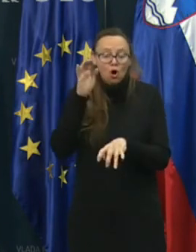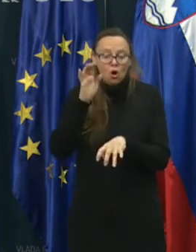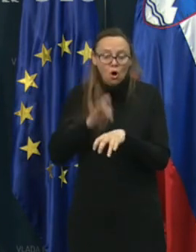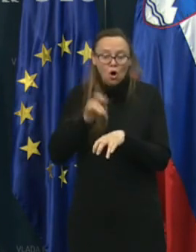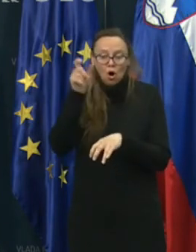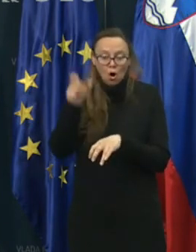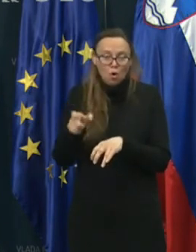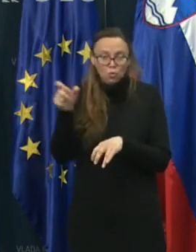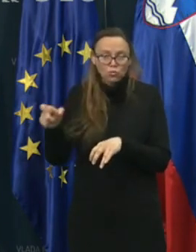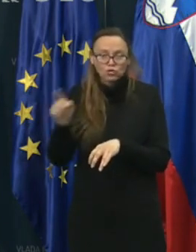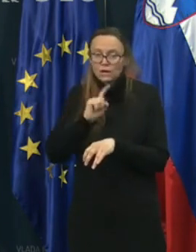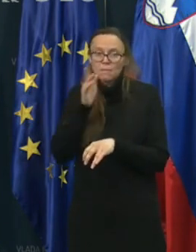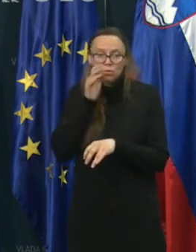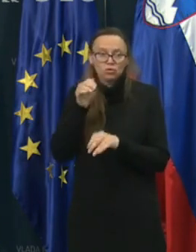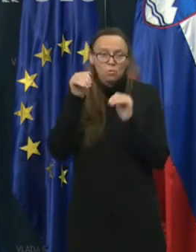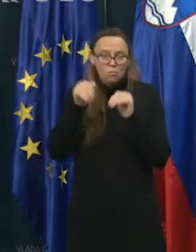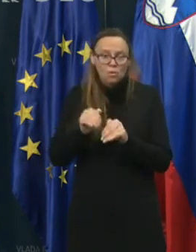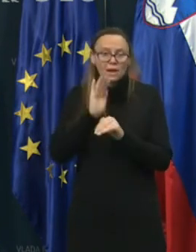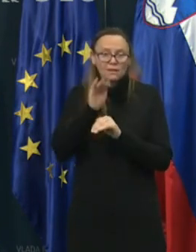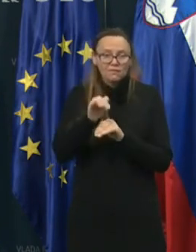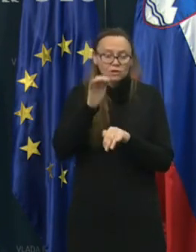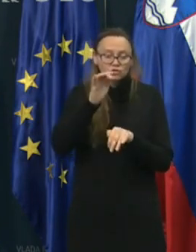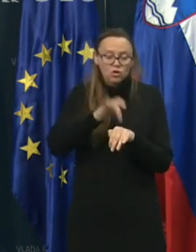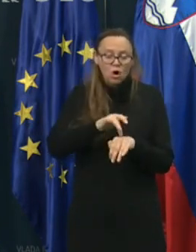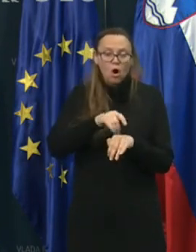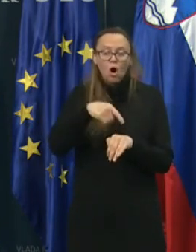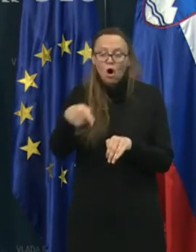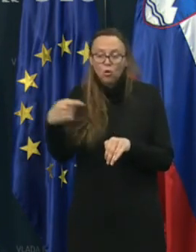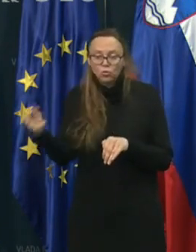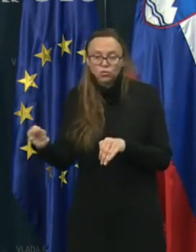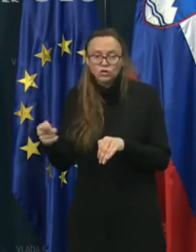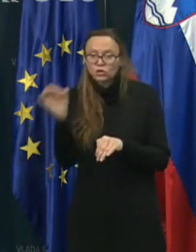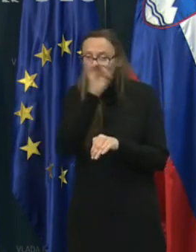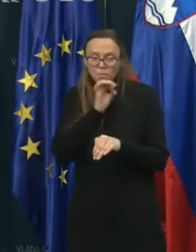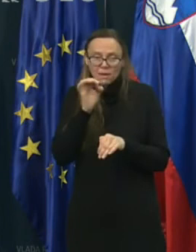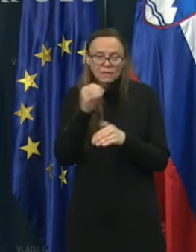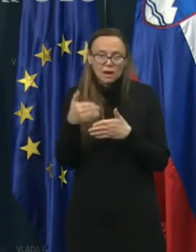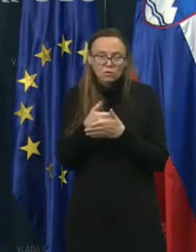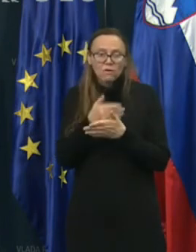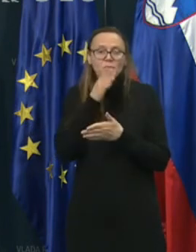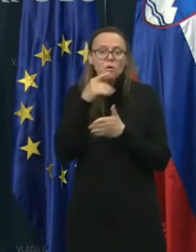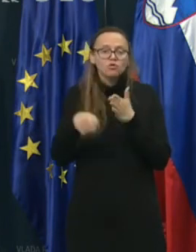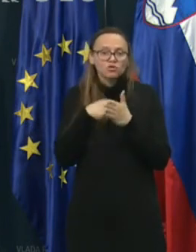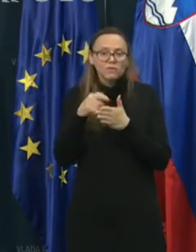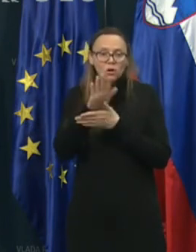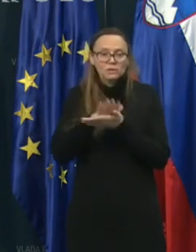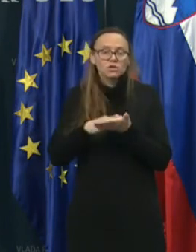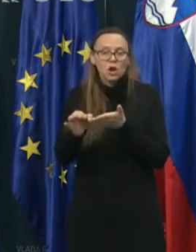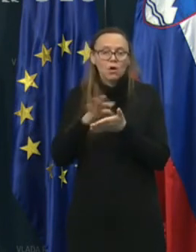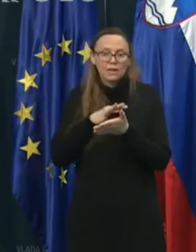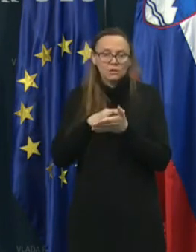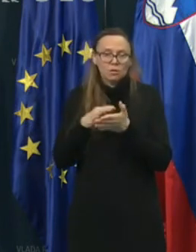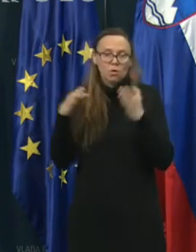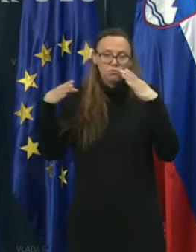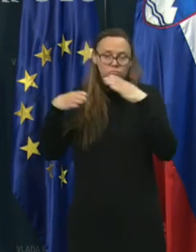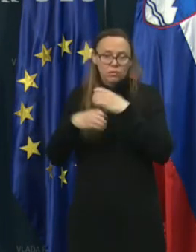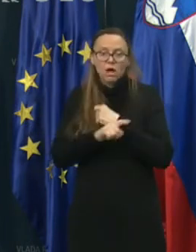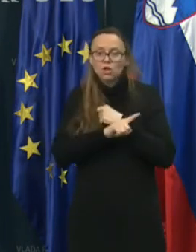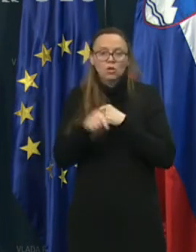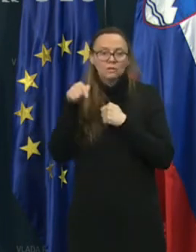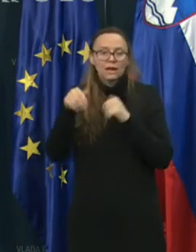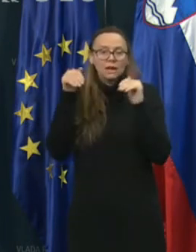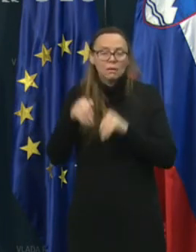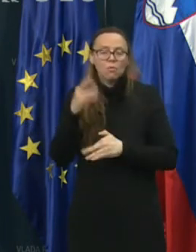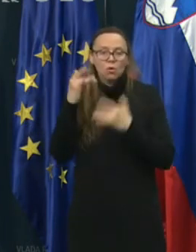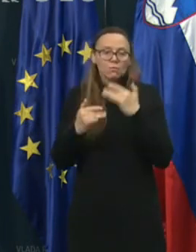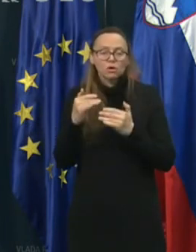bodo več mogli okužiti nikogar več, nam bo število okuženih začelo hitro padati. Do takrat pa moramo računati